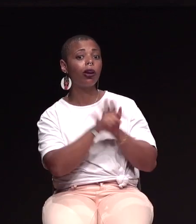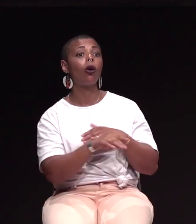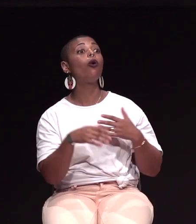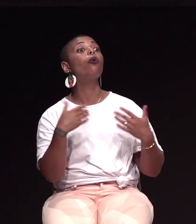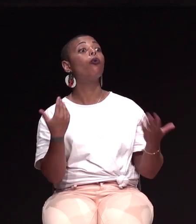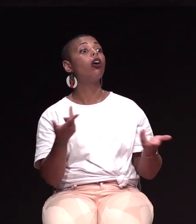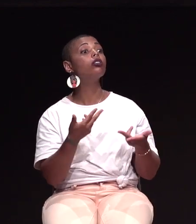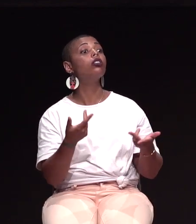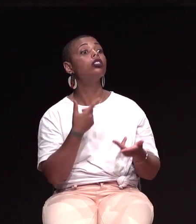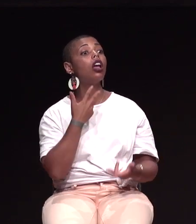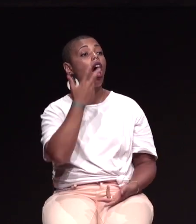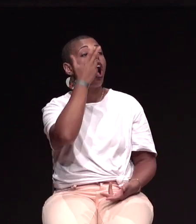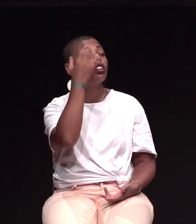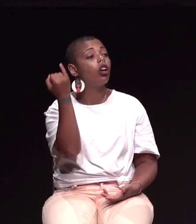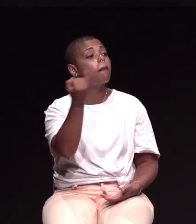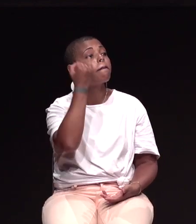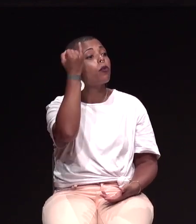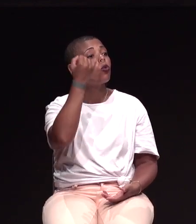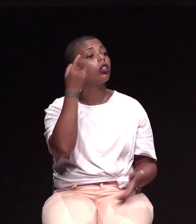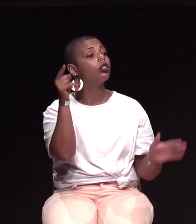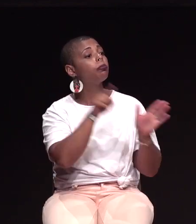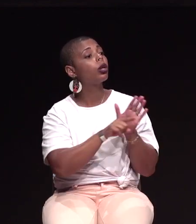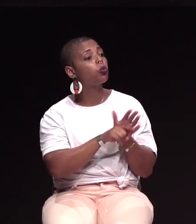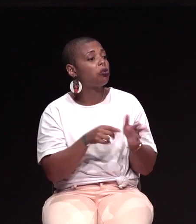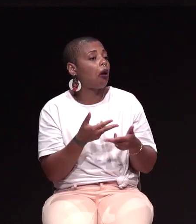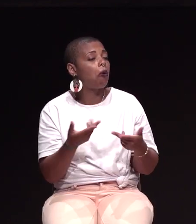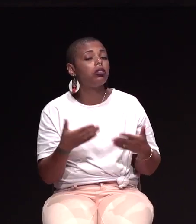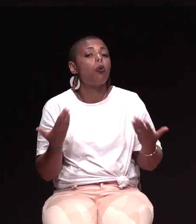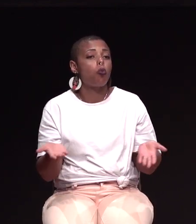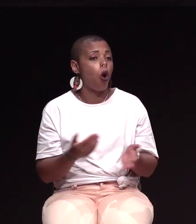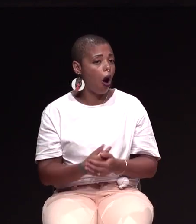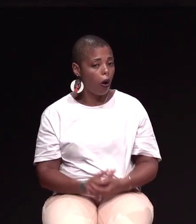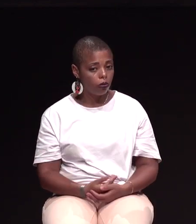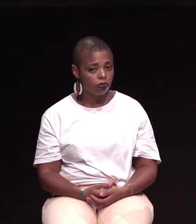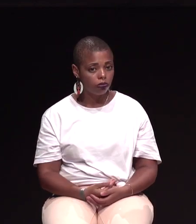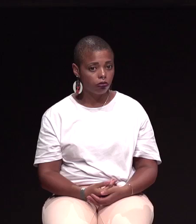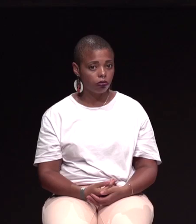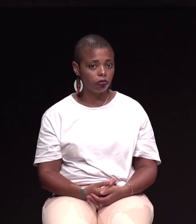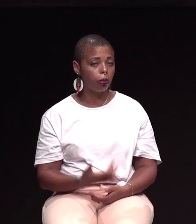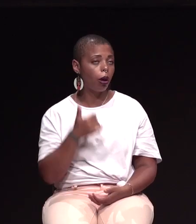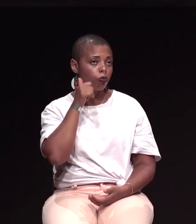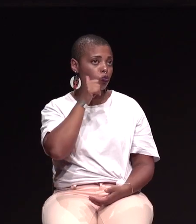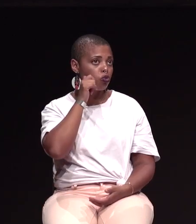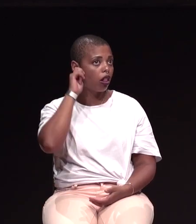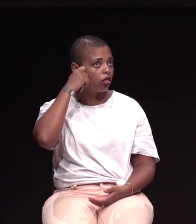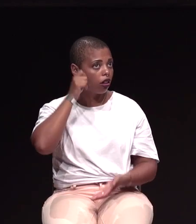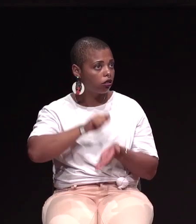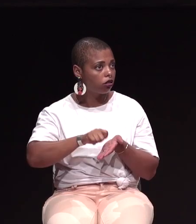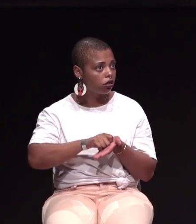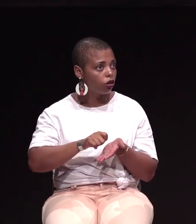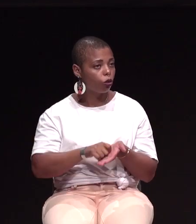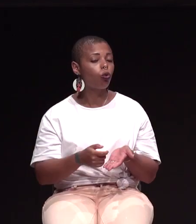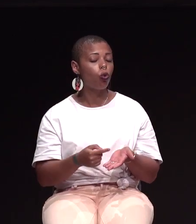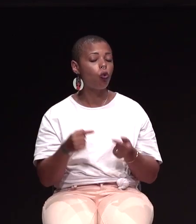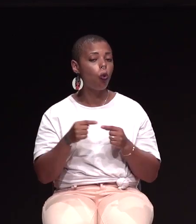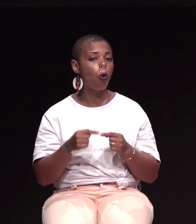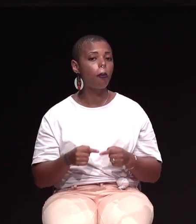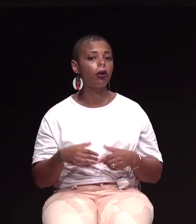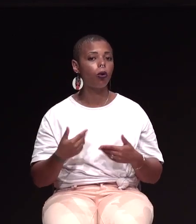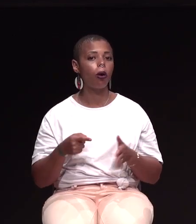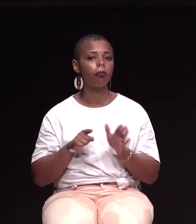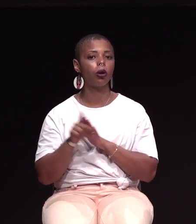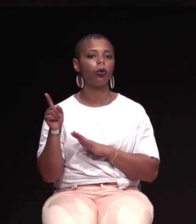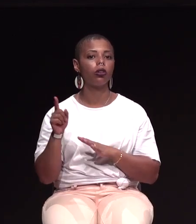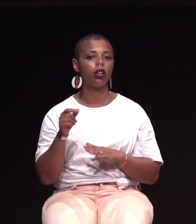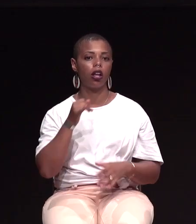as questões que você acha que seriam pertinentes de se fazer para as escritoras negras, né? Te colocando, né,